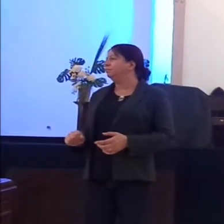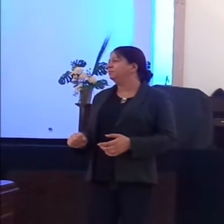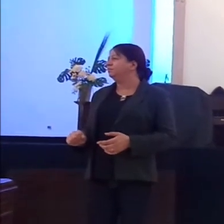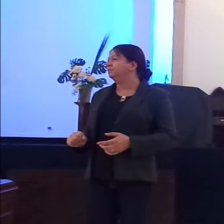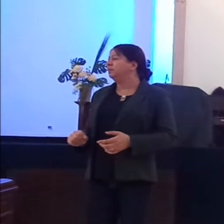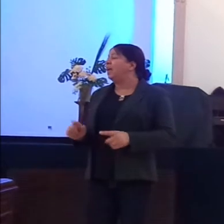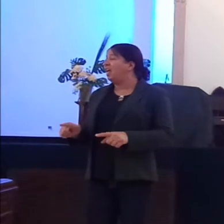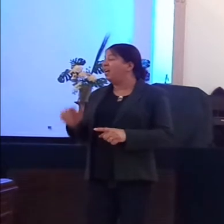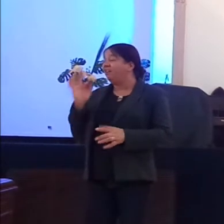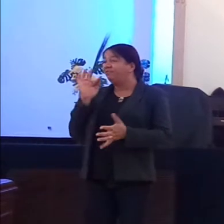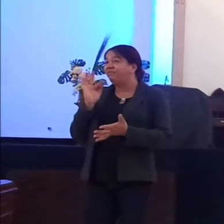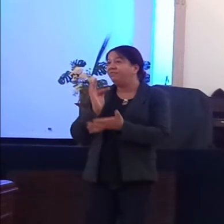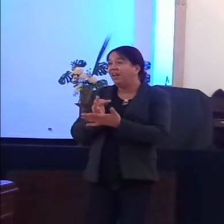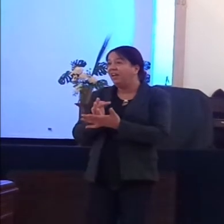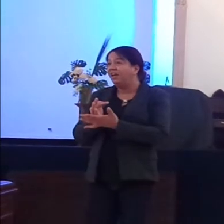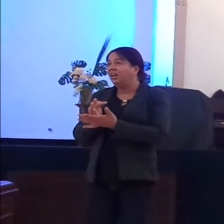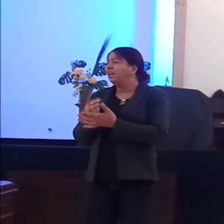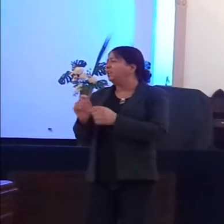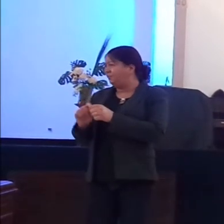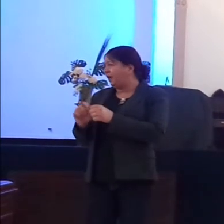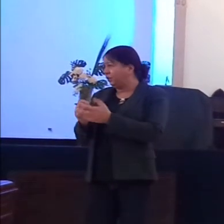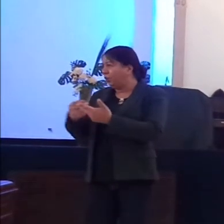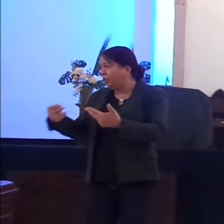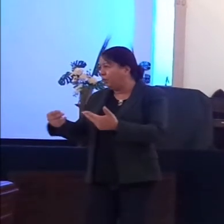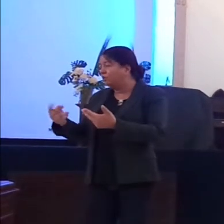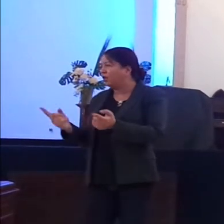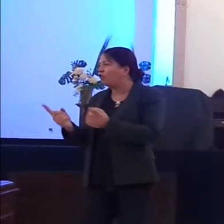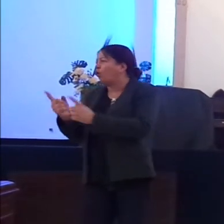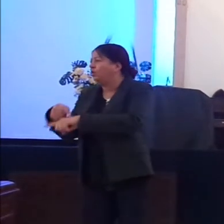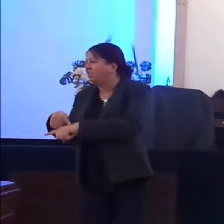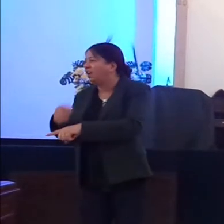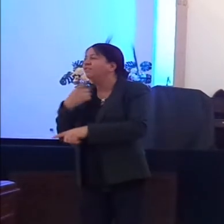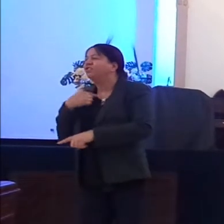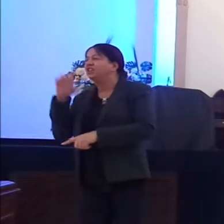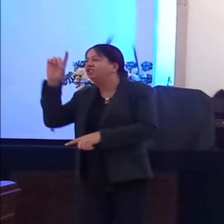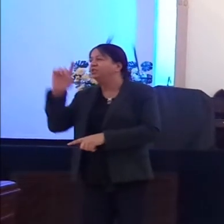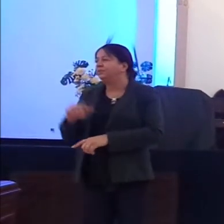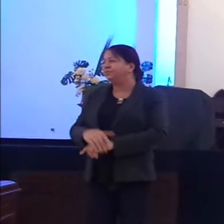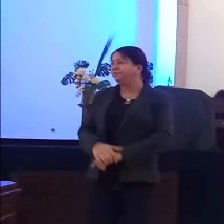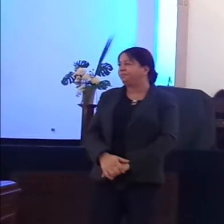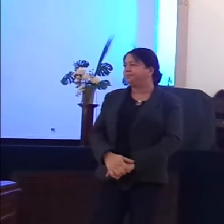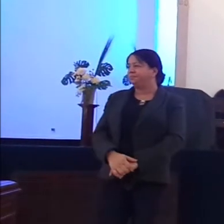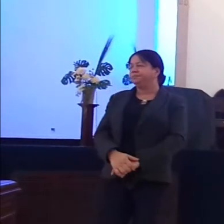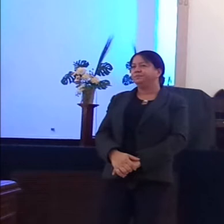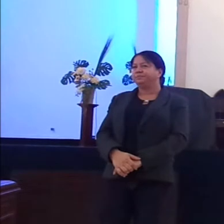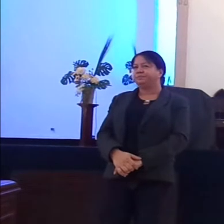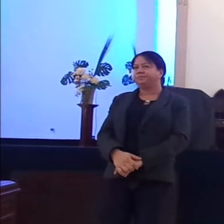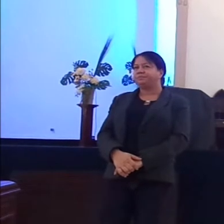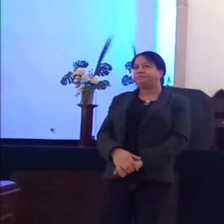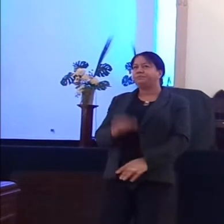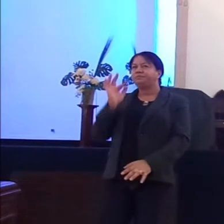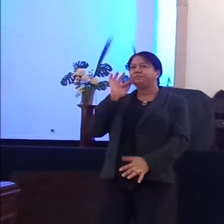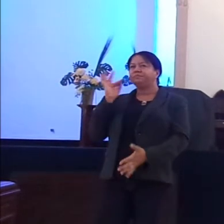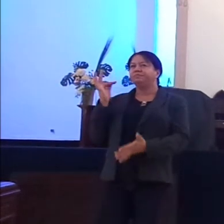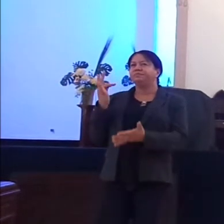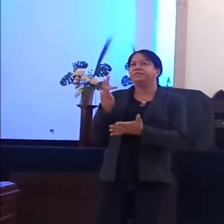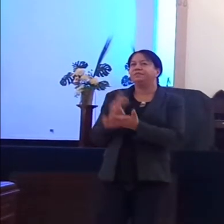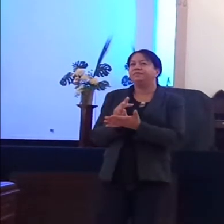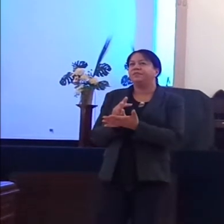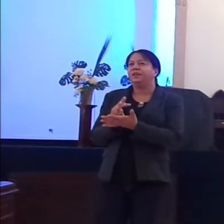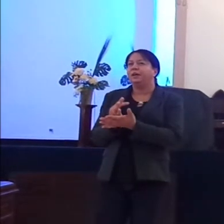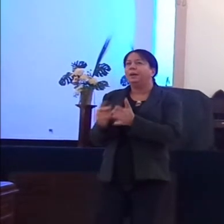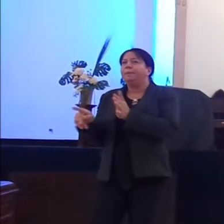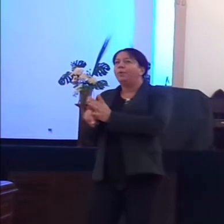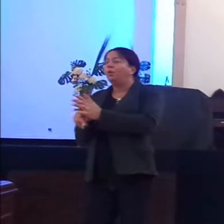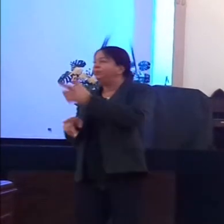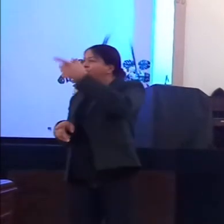uma fé que age de forma contrária à vontade de Deus. É a fé dos